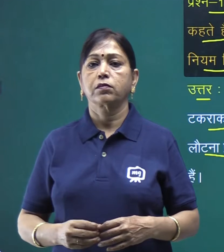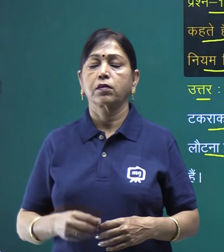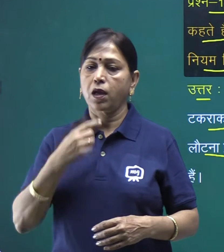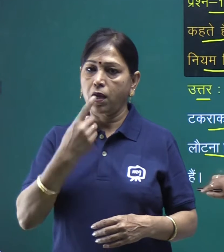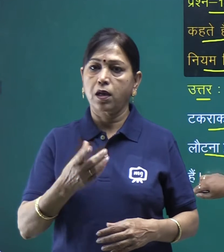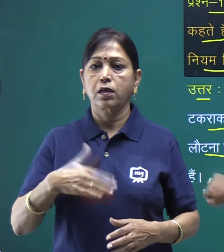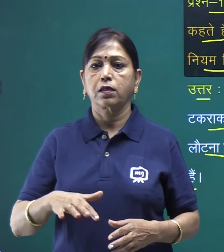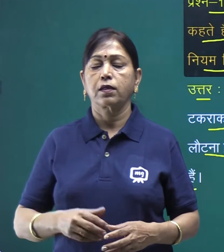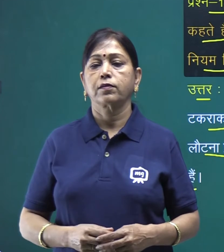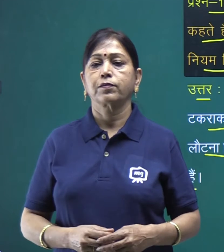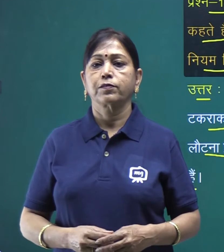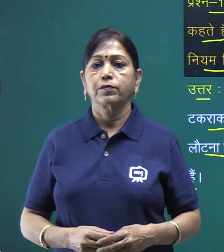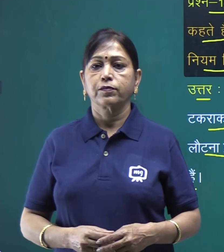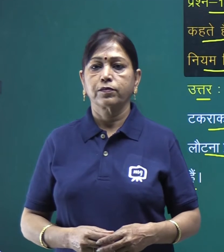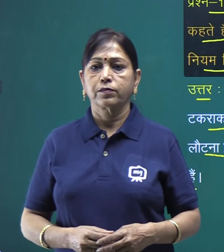कहलाता है।